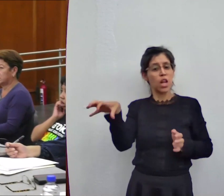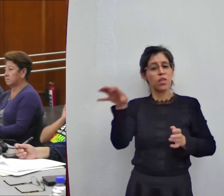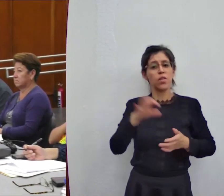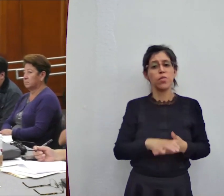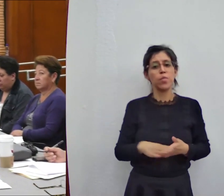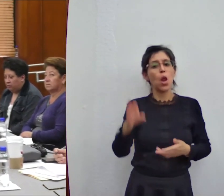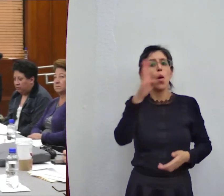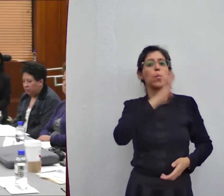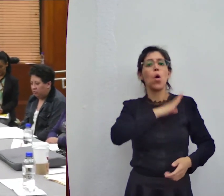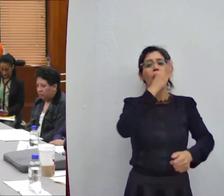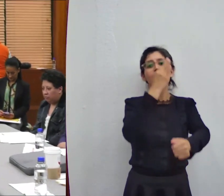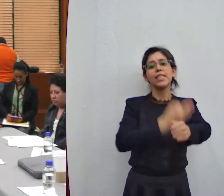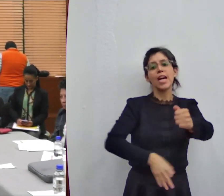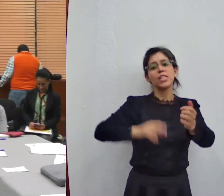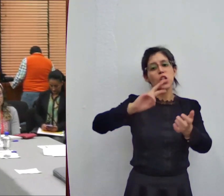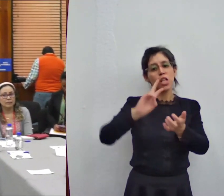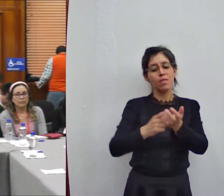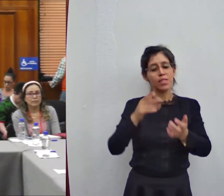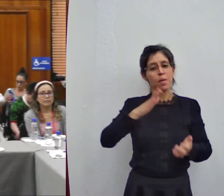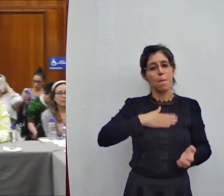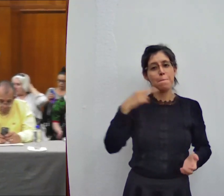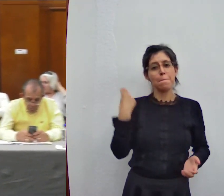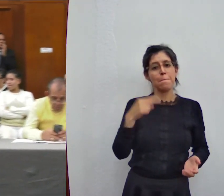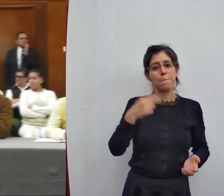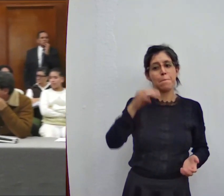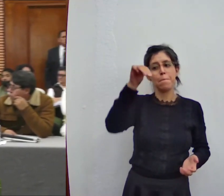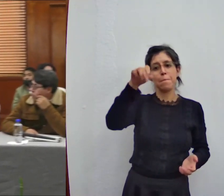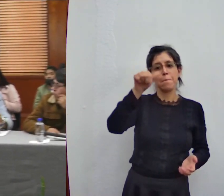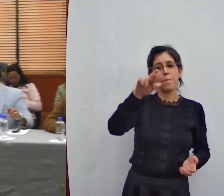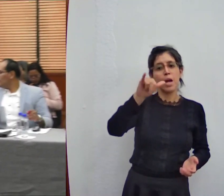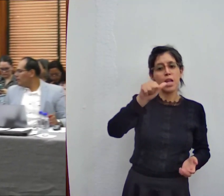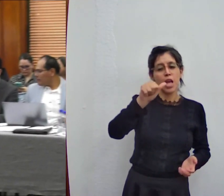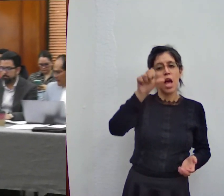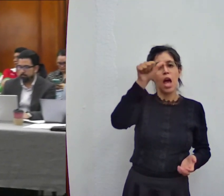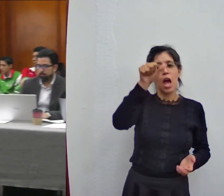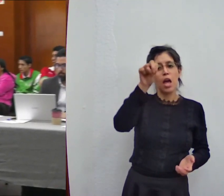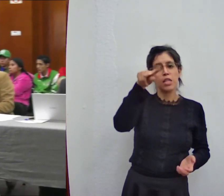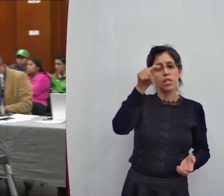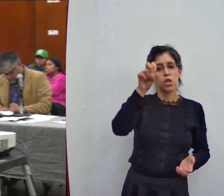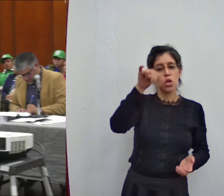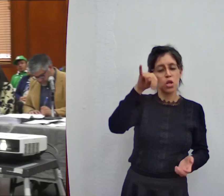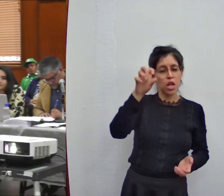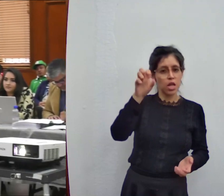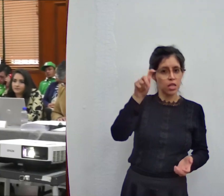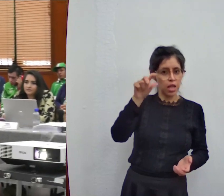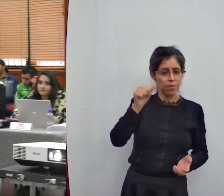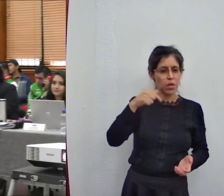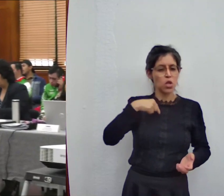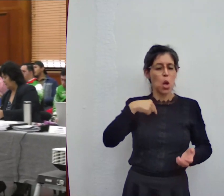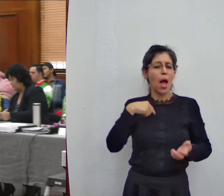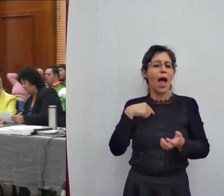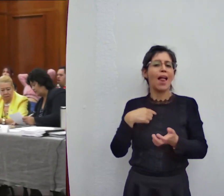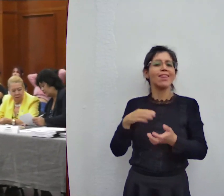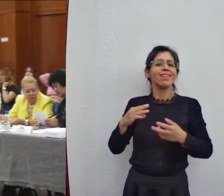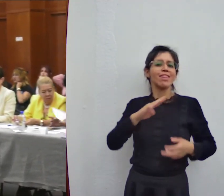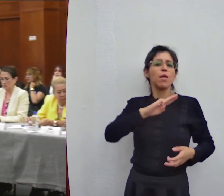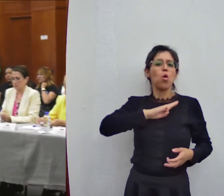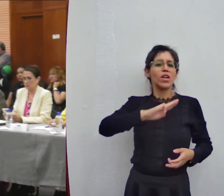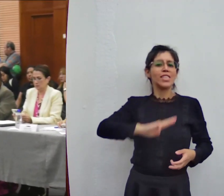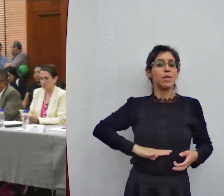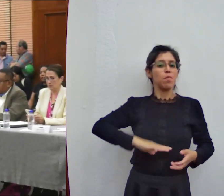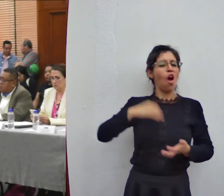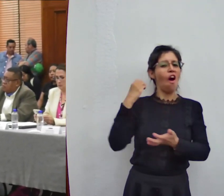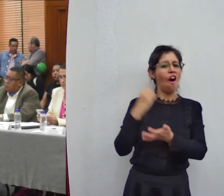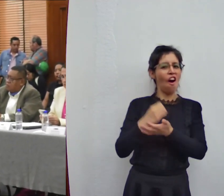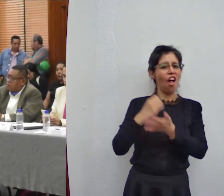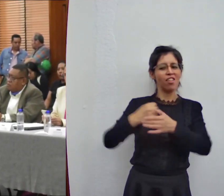Buenas tardes otra vez. Mi nombre es María Antonieta López Telles. Vengo del municipio de Loro, Estado de México, en el límite